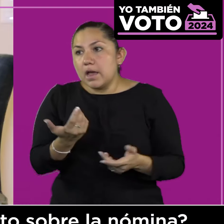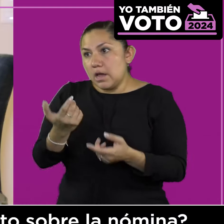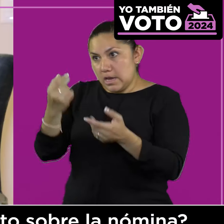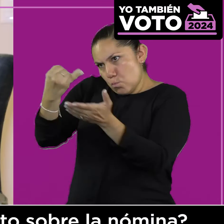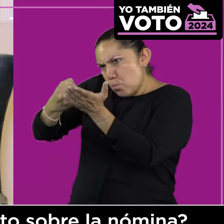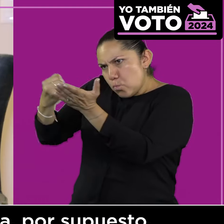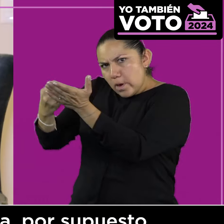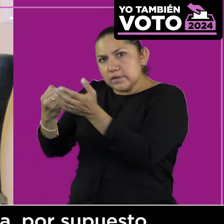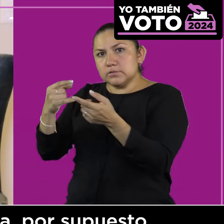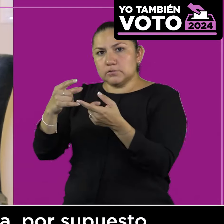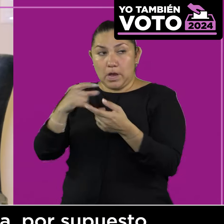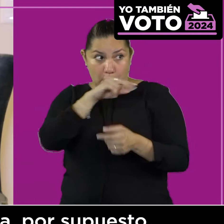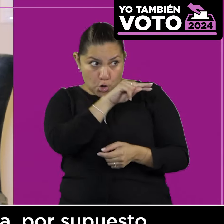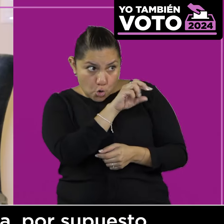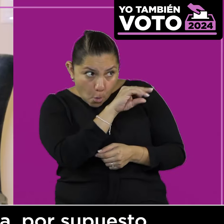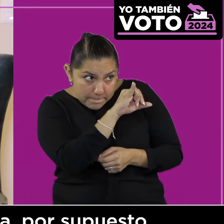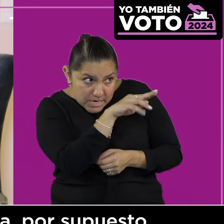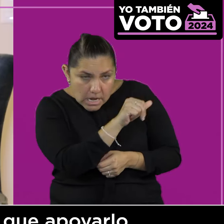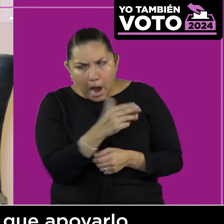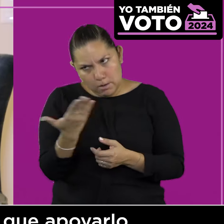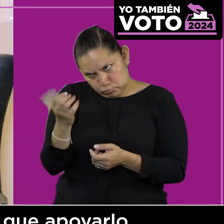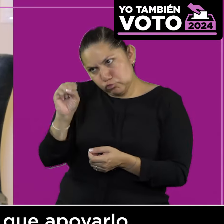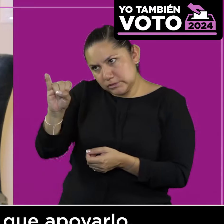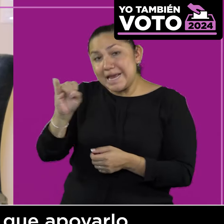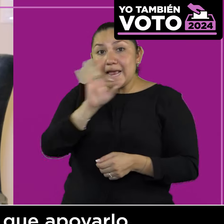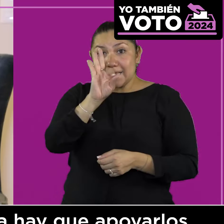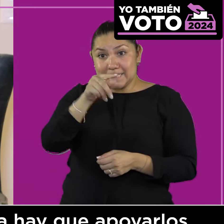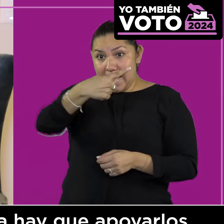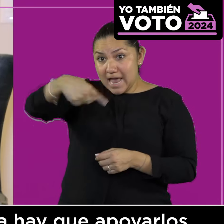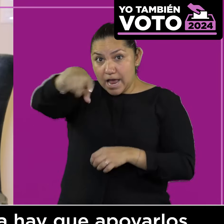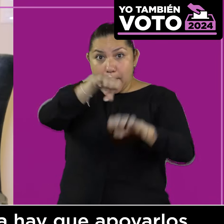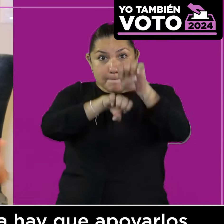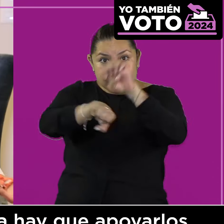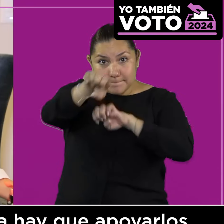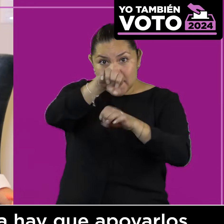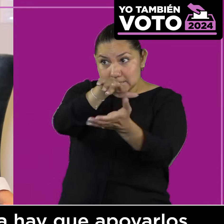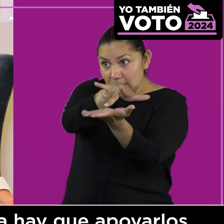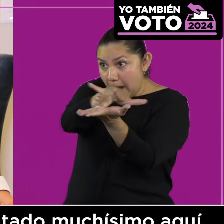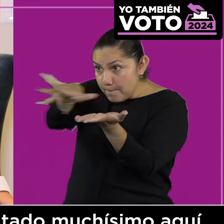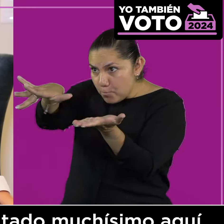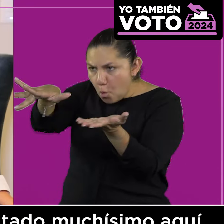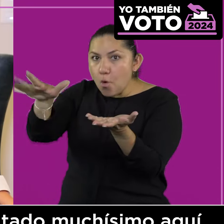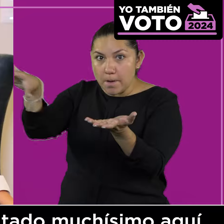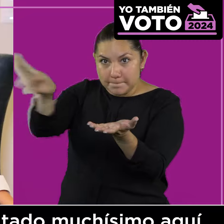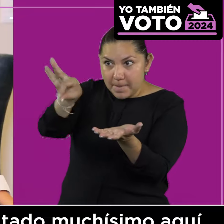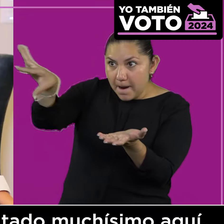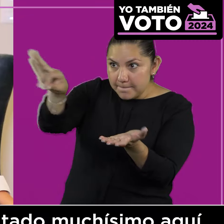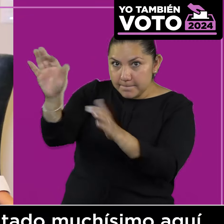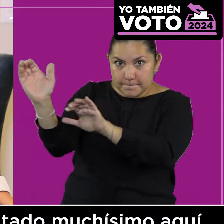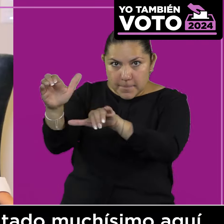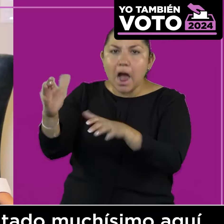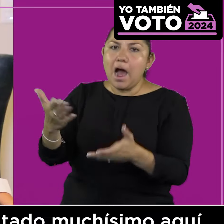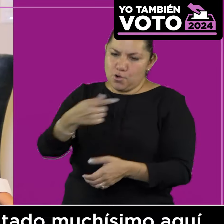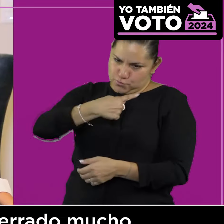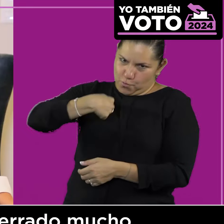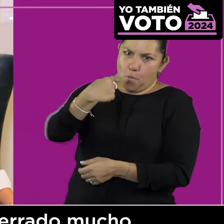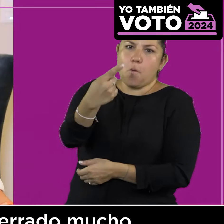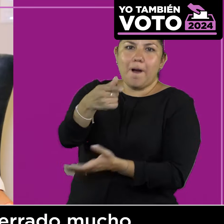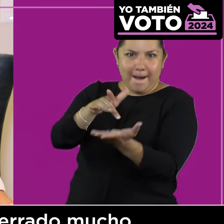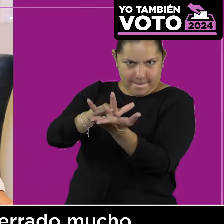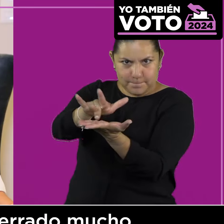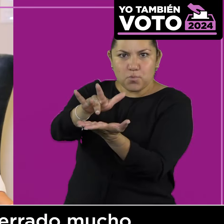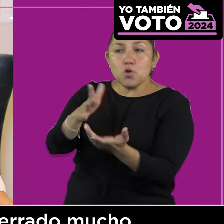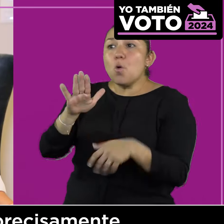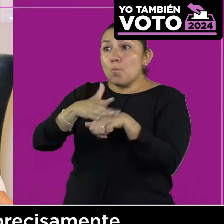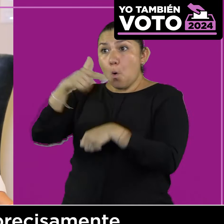sobre la nómina sobre la nómina por supuesto Pues es que si hay que apoyarlo la gente que apoya hay que apoyarlos Y eso es lo que ha faltado muchísimo Aquí la gente